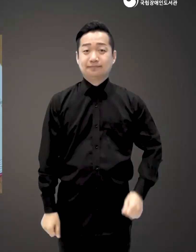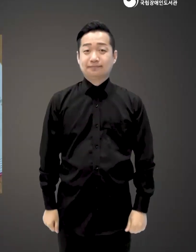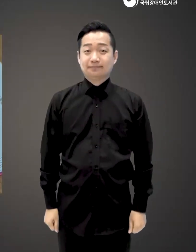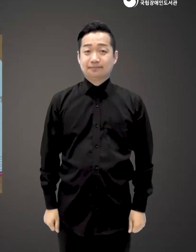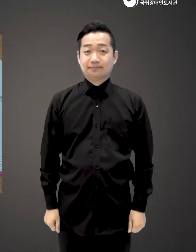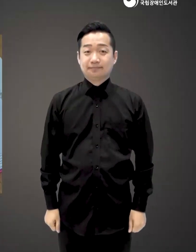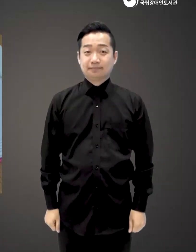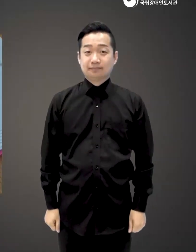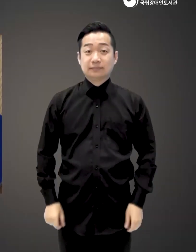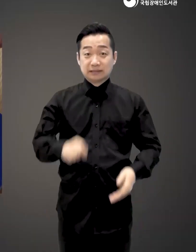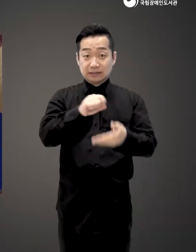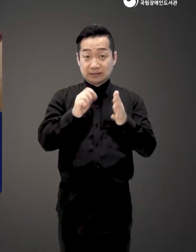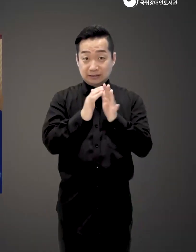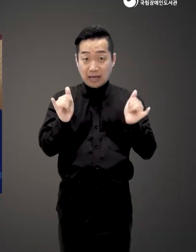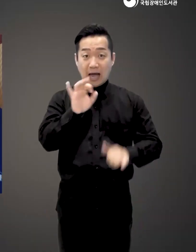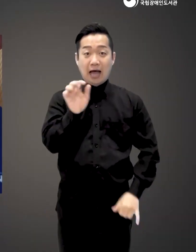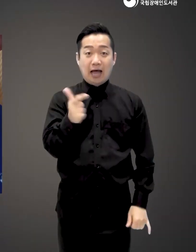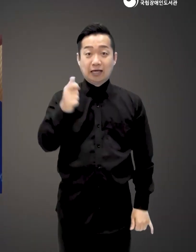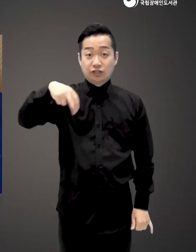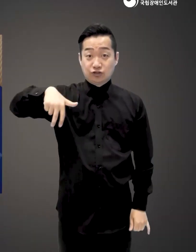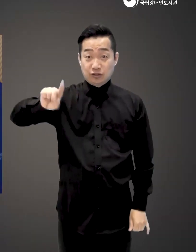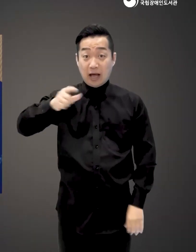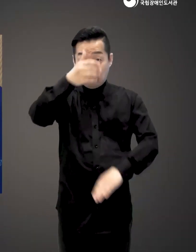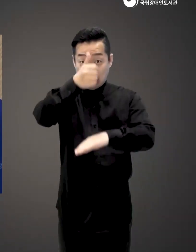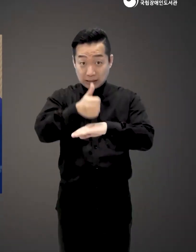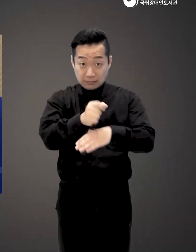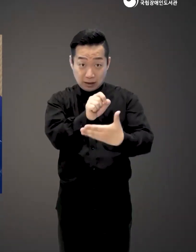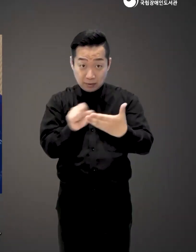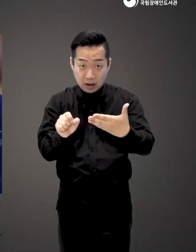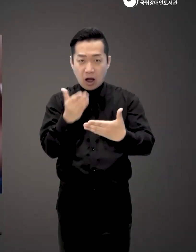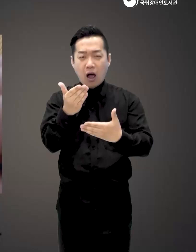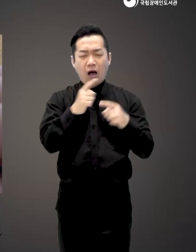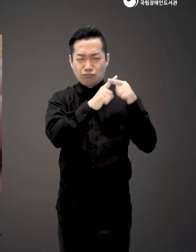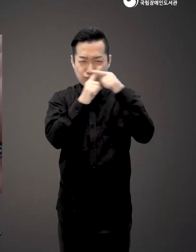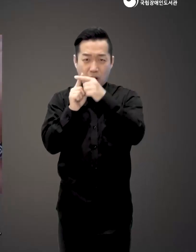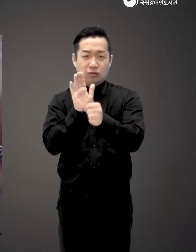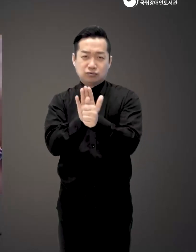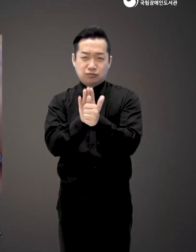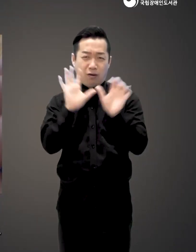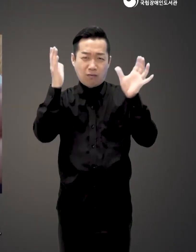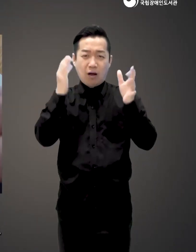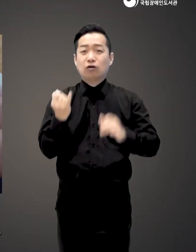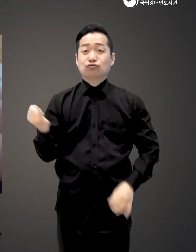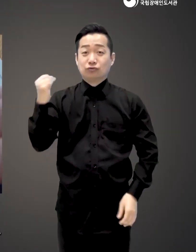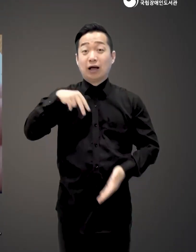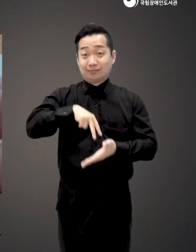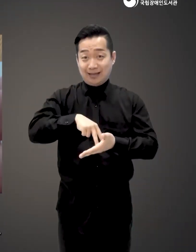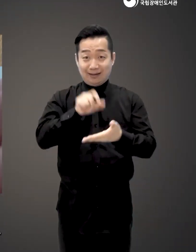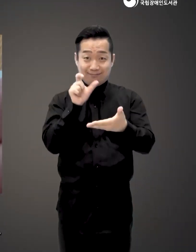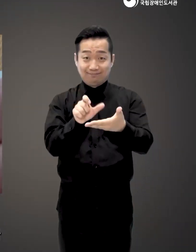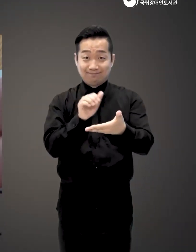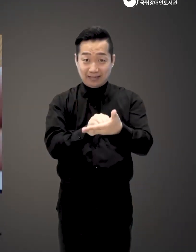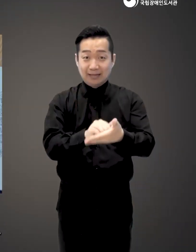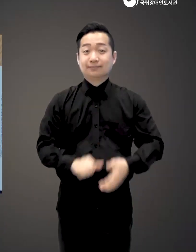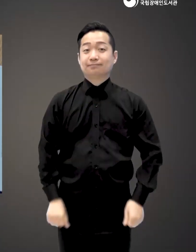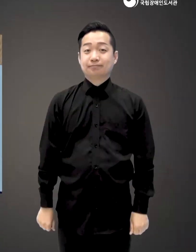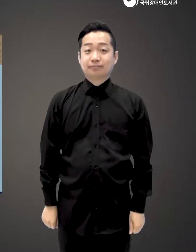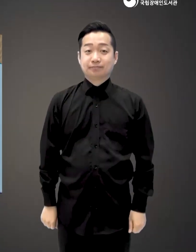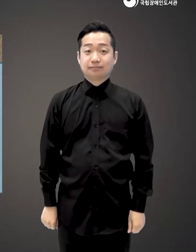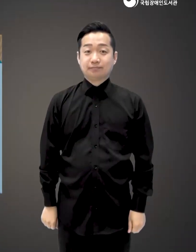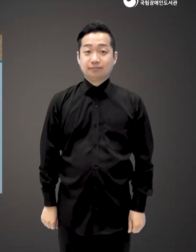합니다. 저자인 한요나 작가는 글의 말미에서 너를 무조건적으로 응원하는 요나가 라고